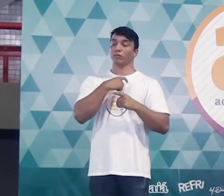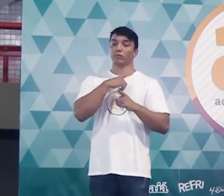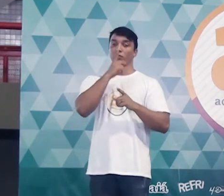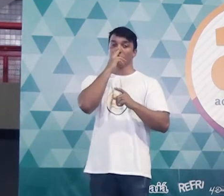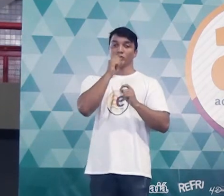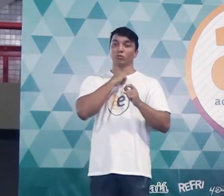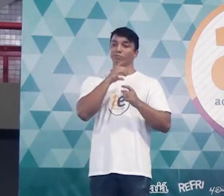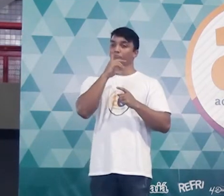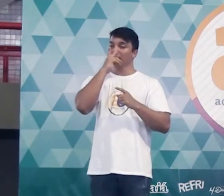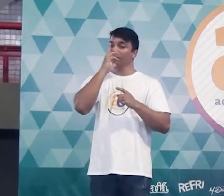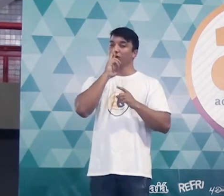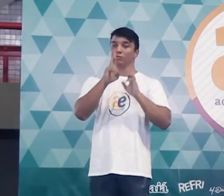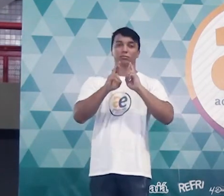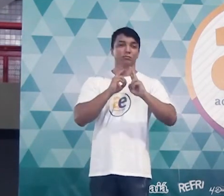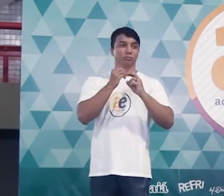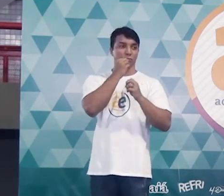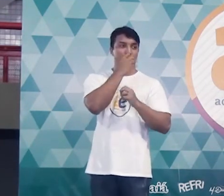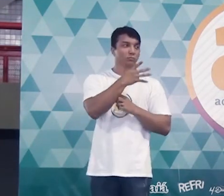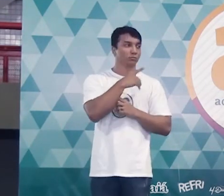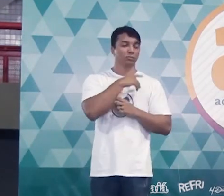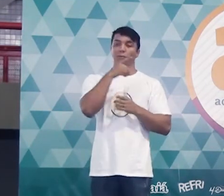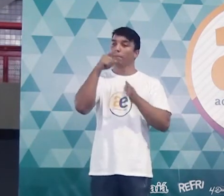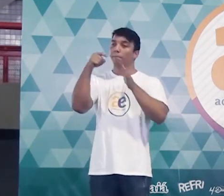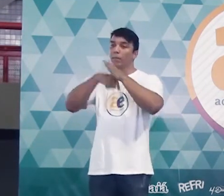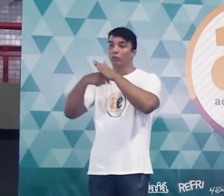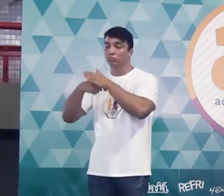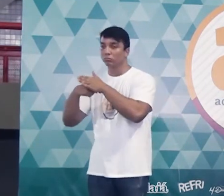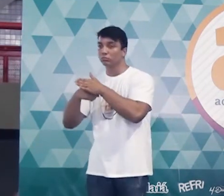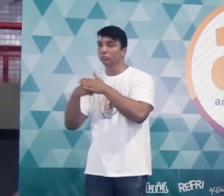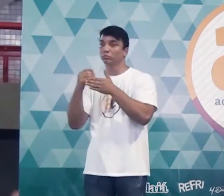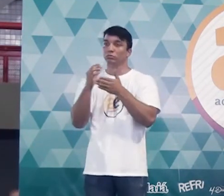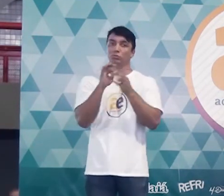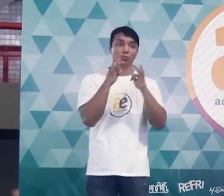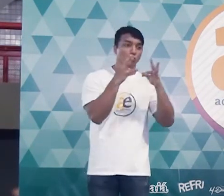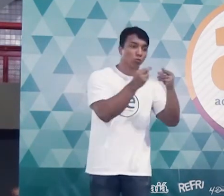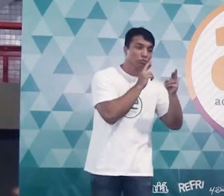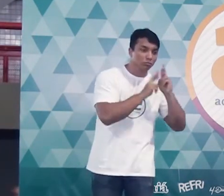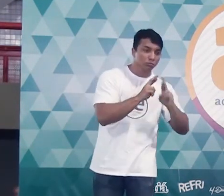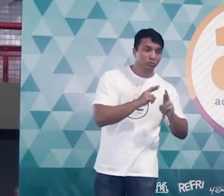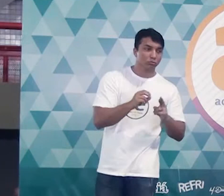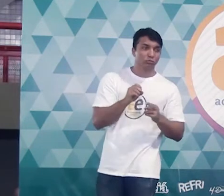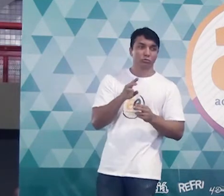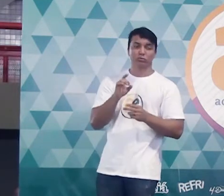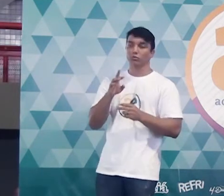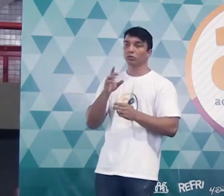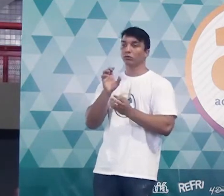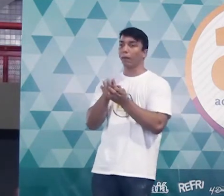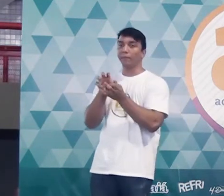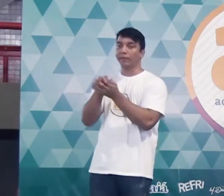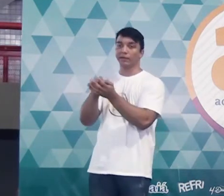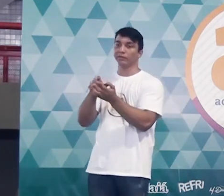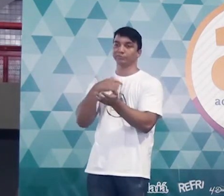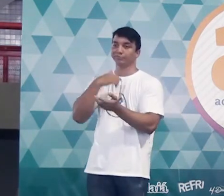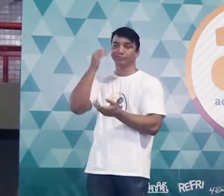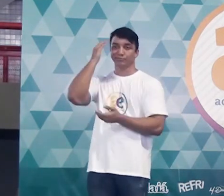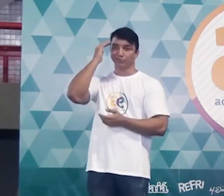o feedback. Muitas perguntas chegaram e todas eu respondi, só não respondi da piranha, que eu não entendi.